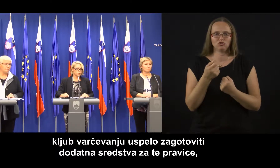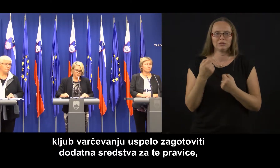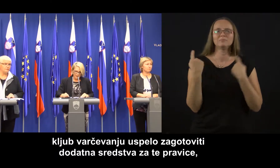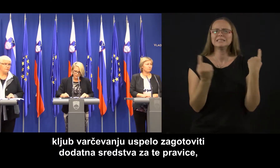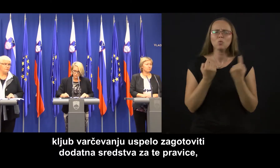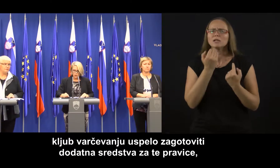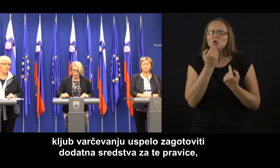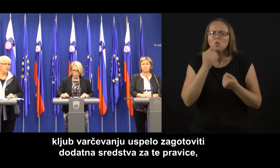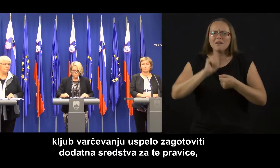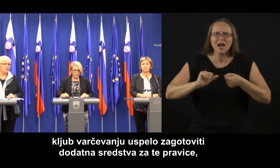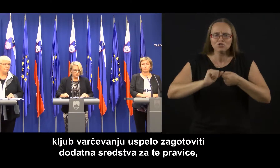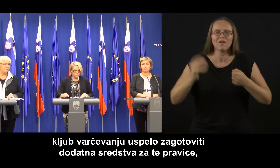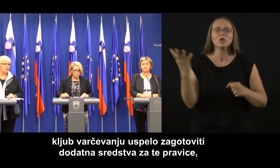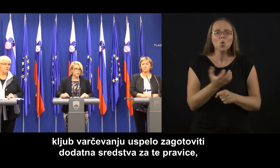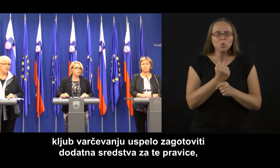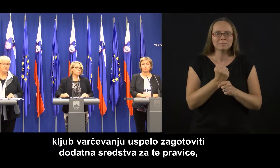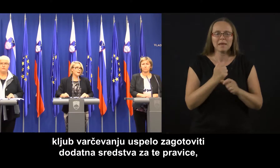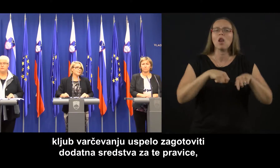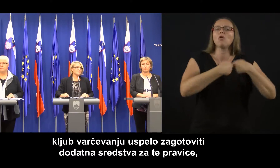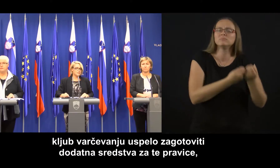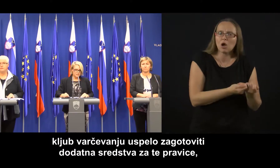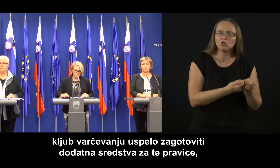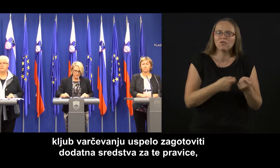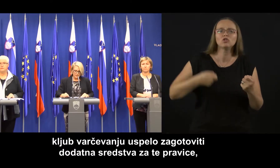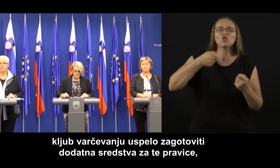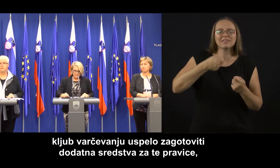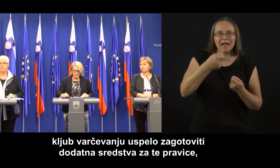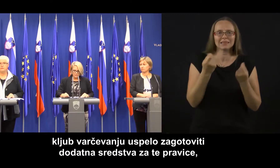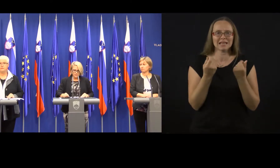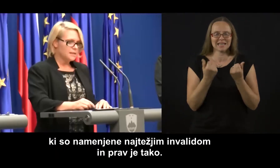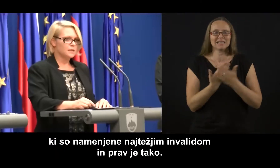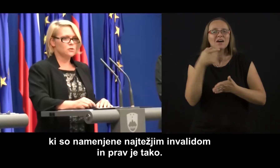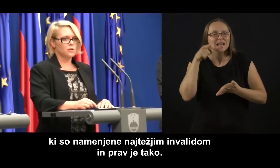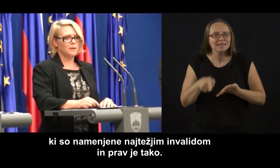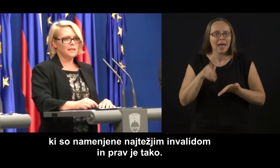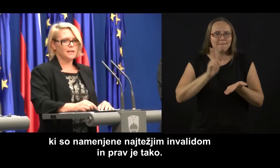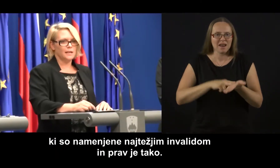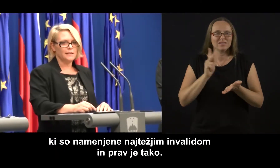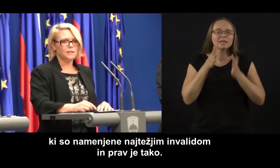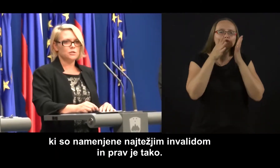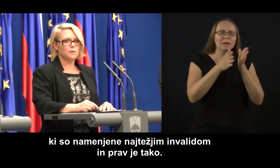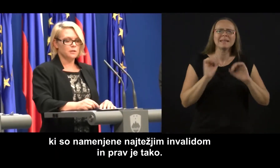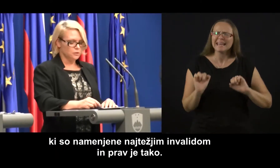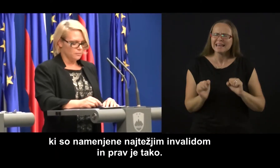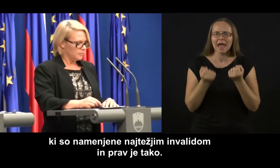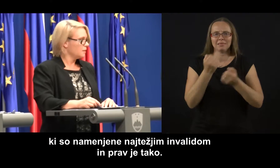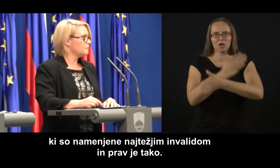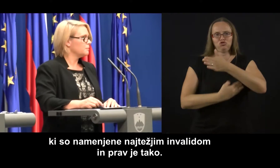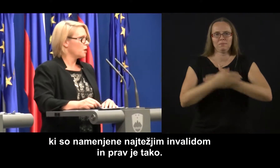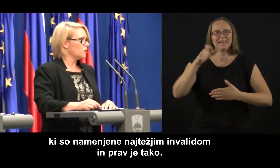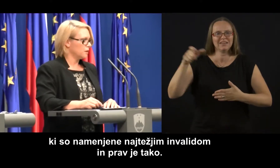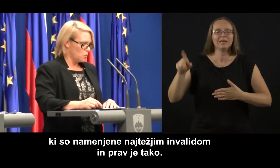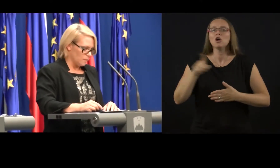kljub varčevanju, uspelo zagotoviti dodatna sredstva za te pravice, ki so namenjene najtežjim invalidom.